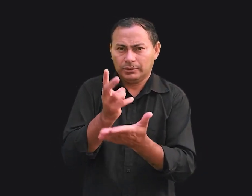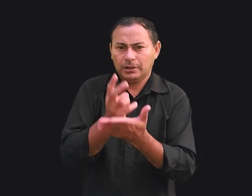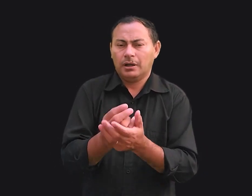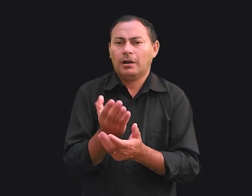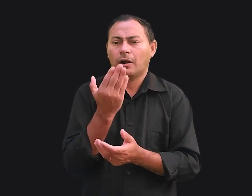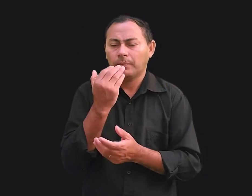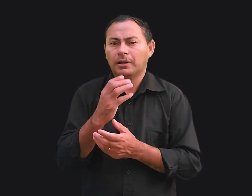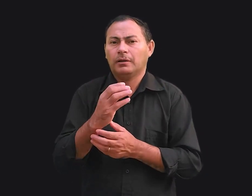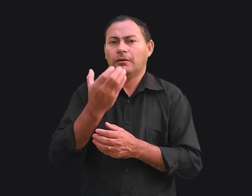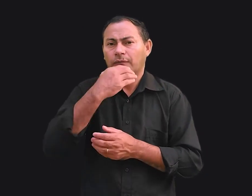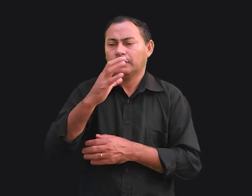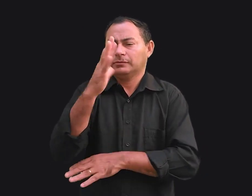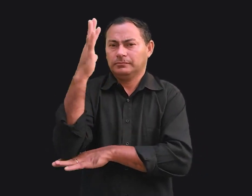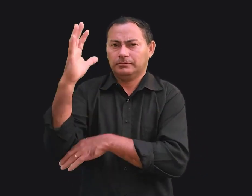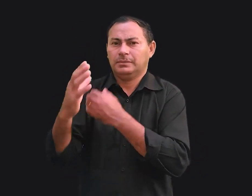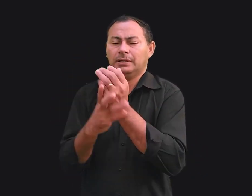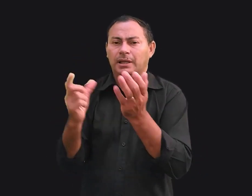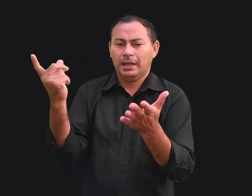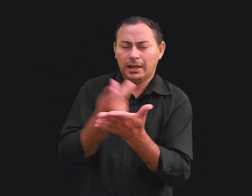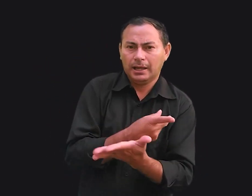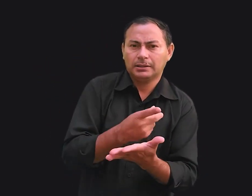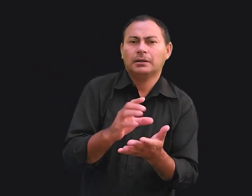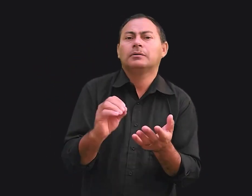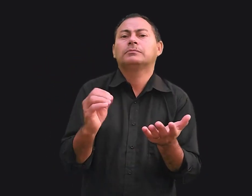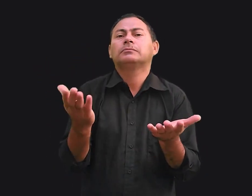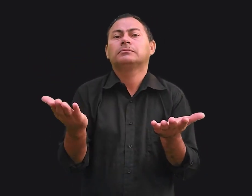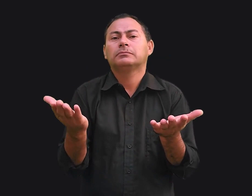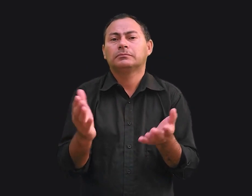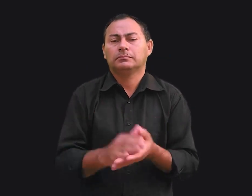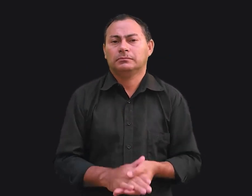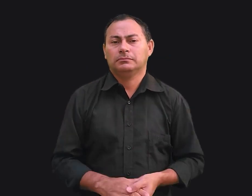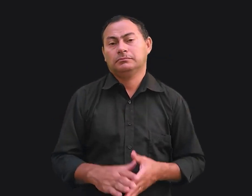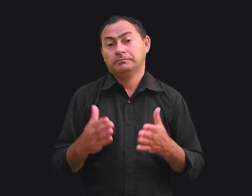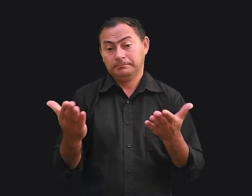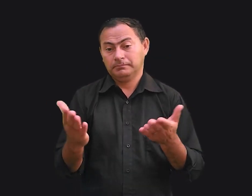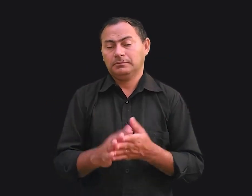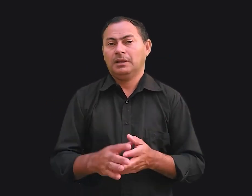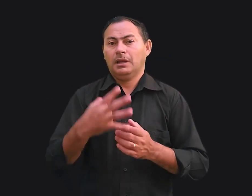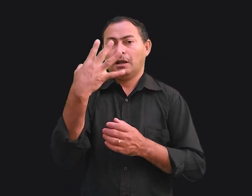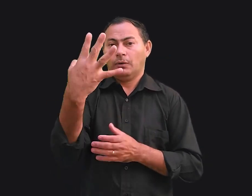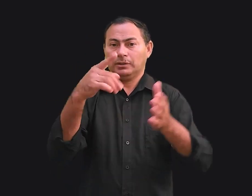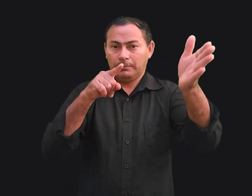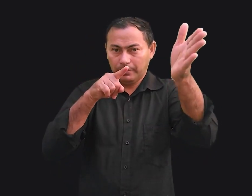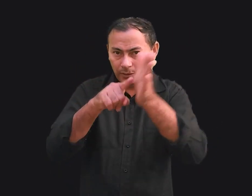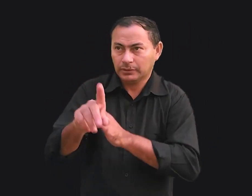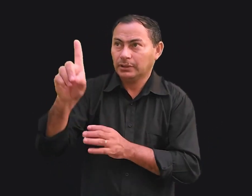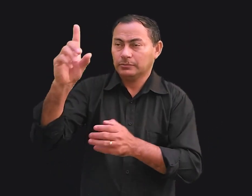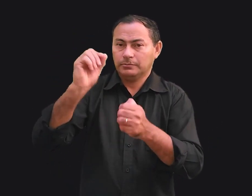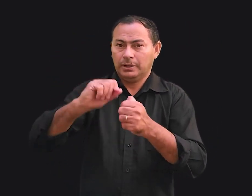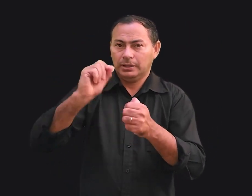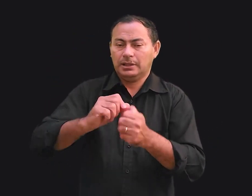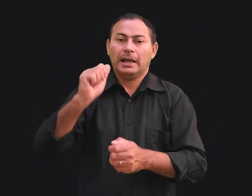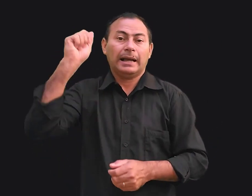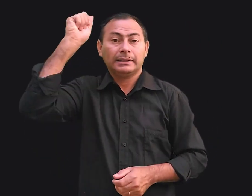a comer do fruto da árvore errada? Bom, a quarta pergunta que Deus fez a Adão